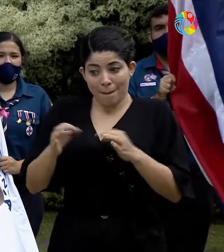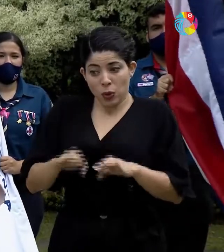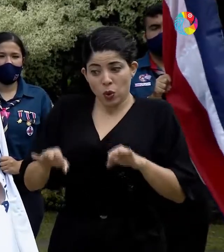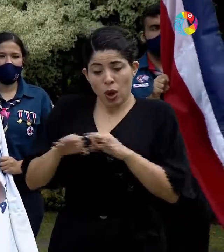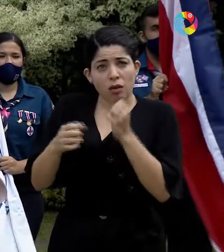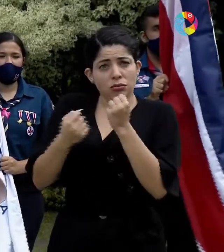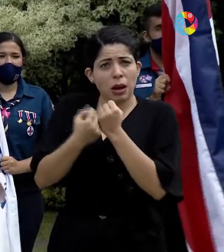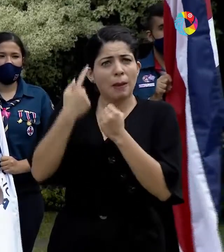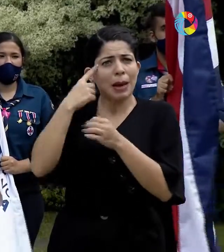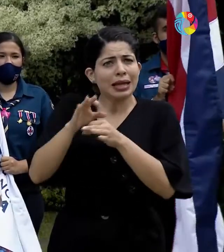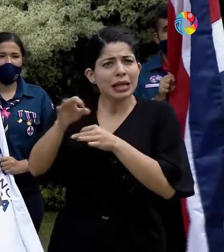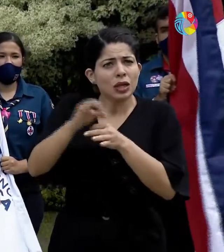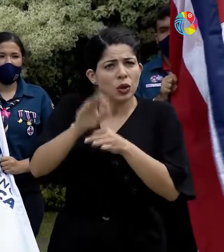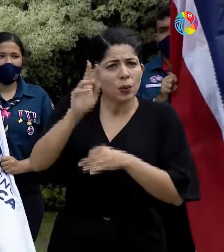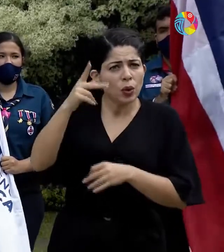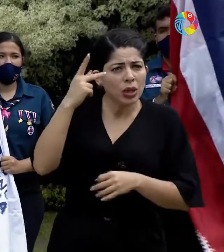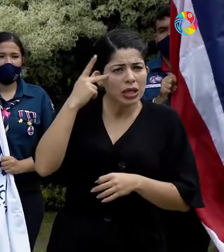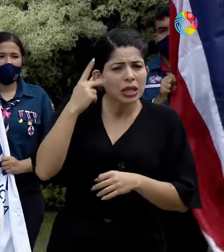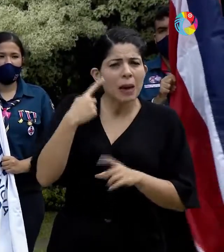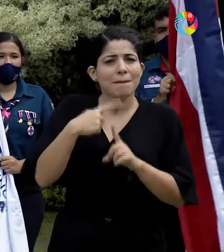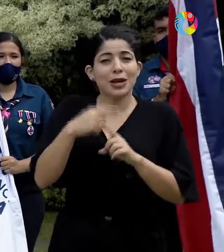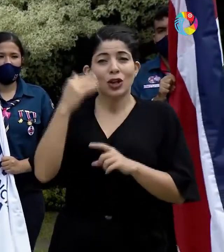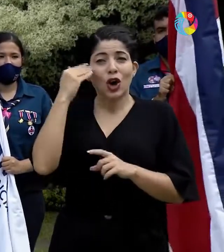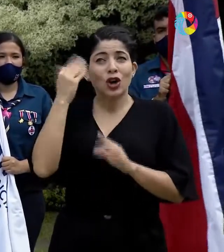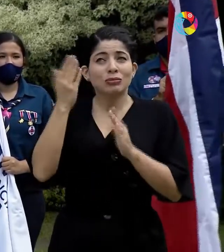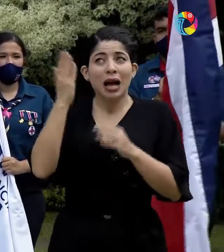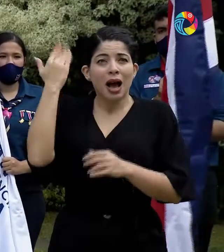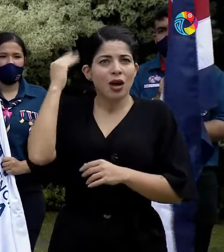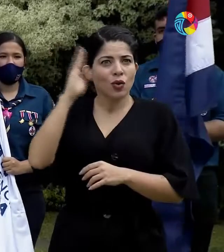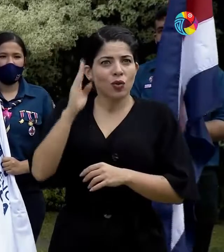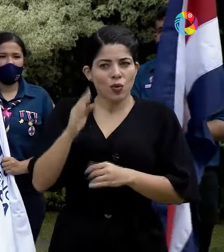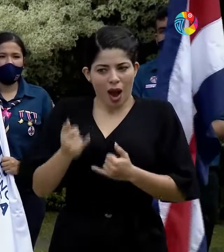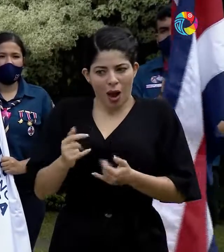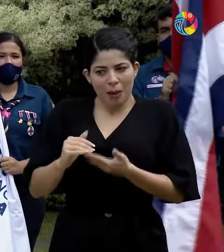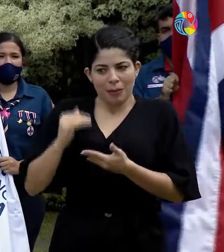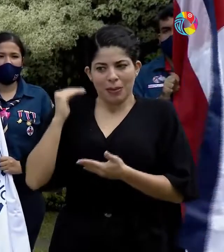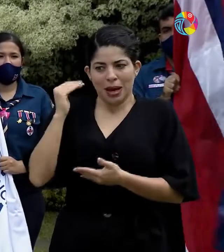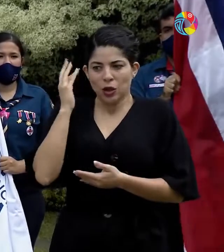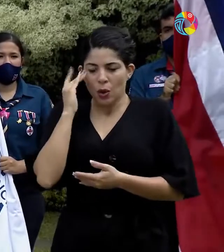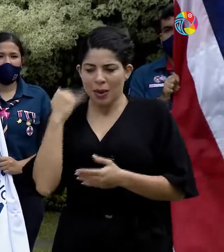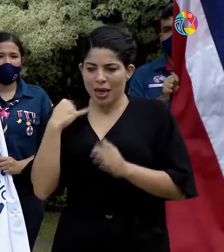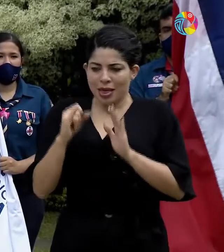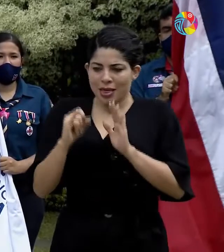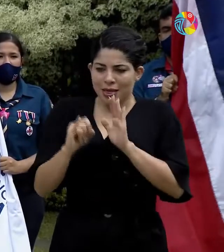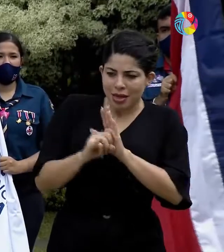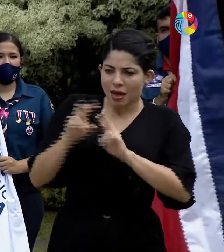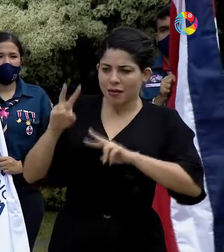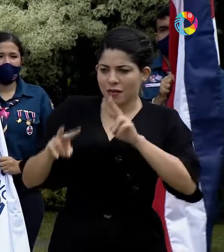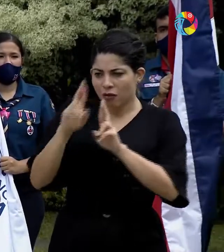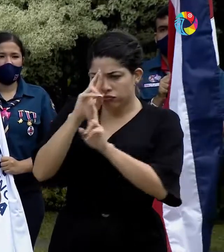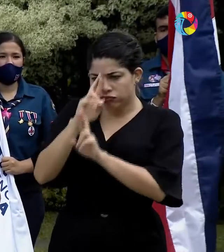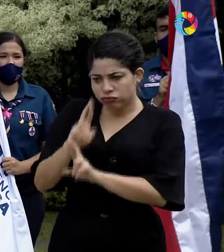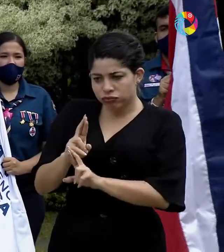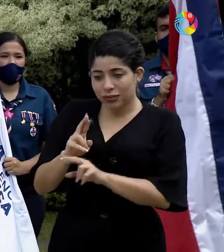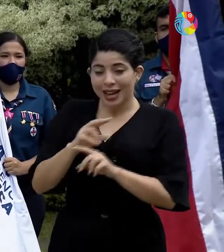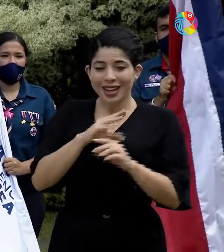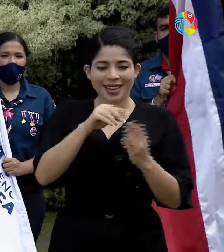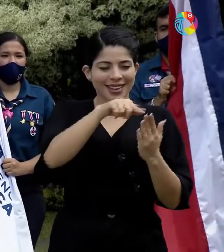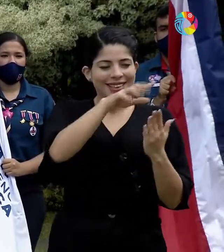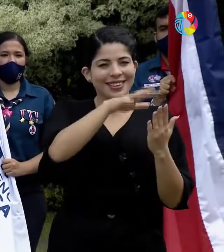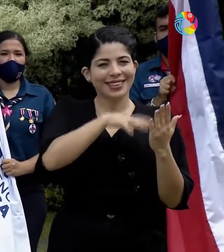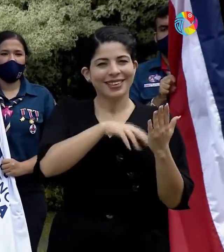política territorial, conocimiento como no habíamos tenido y preocupación por nuestra diversidad e identidades. Y hablando de textos